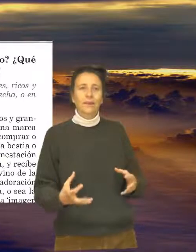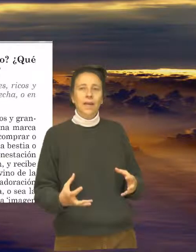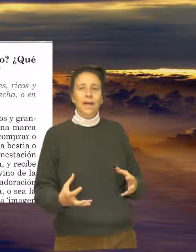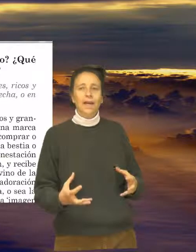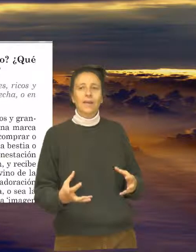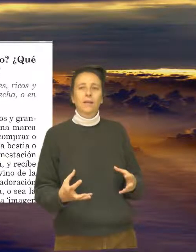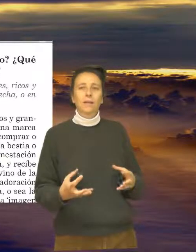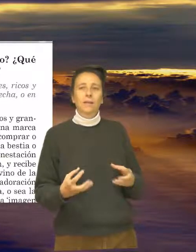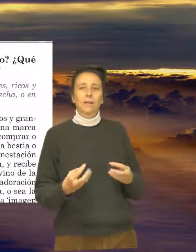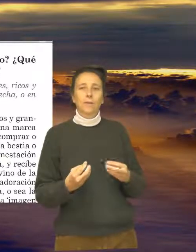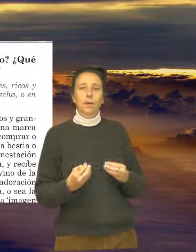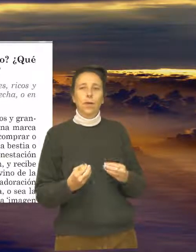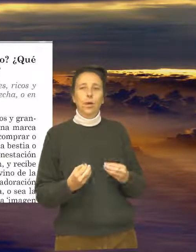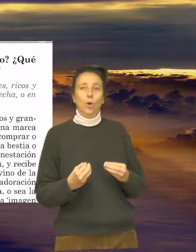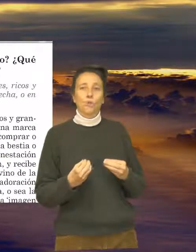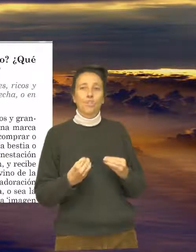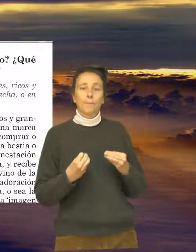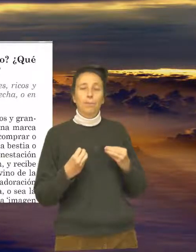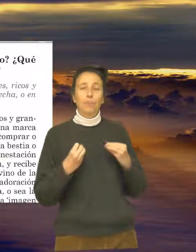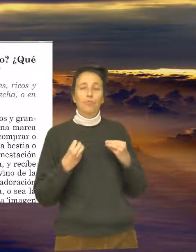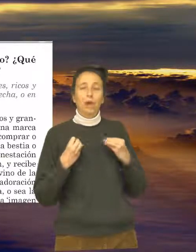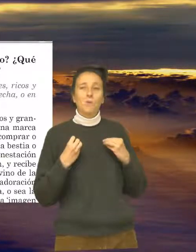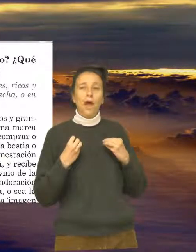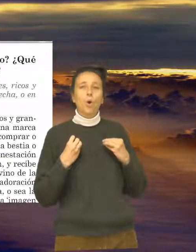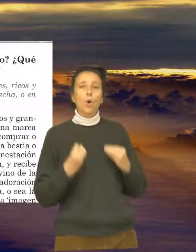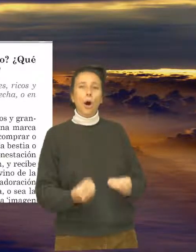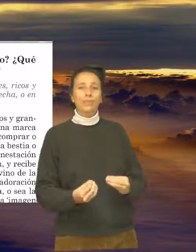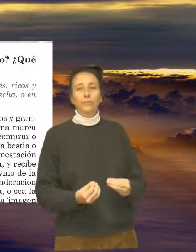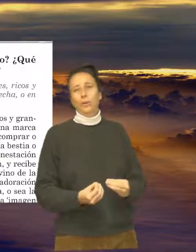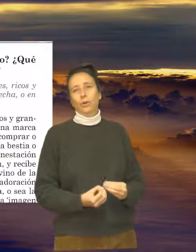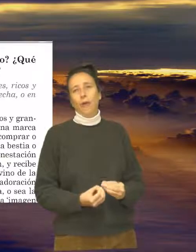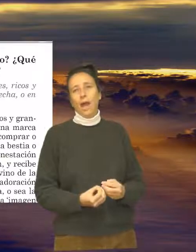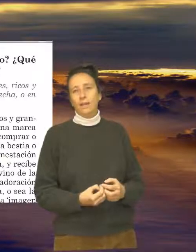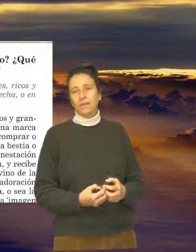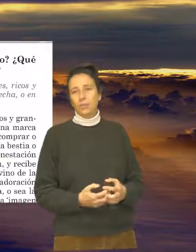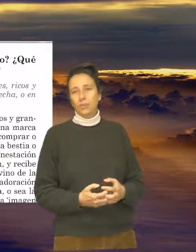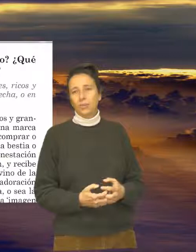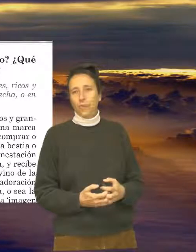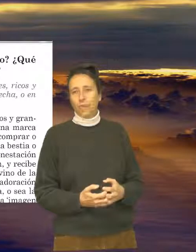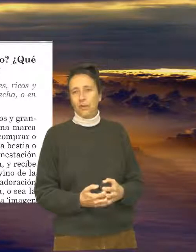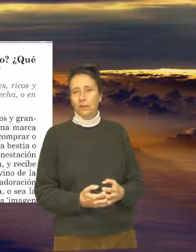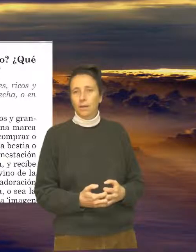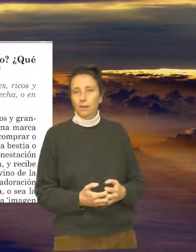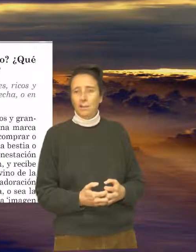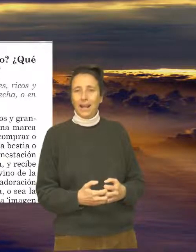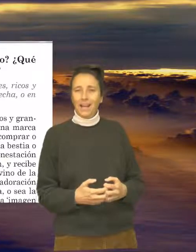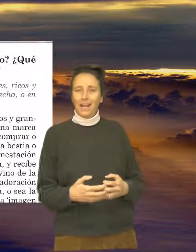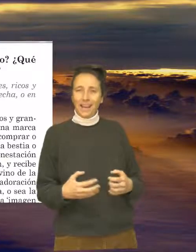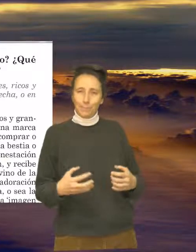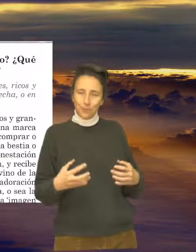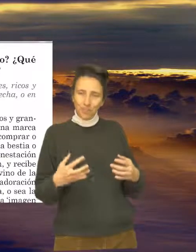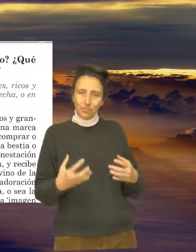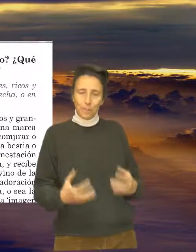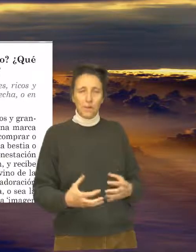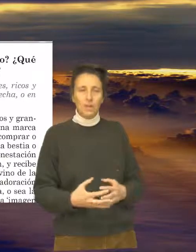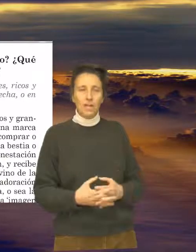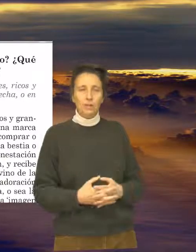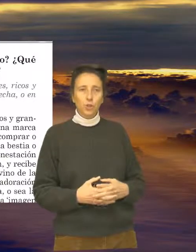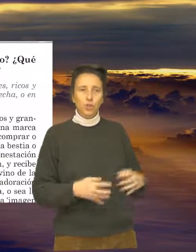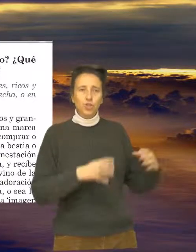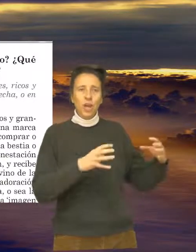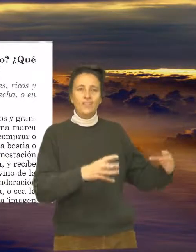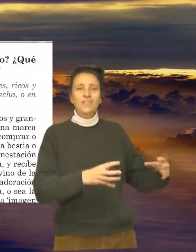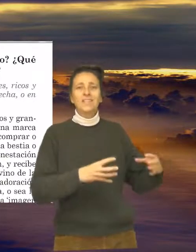hace que se produzca una coacción a nivel social para que